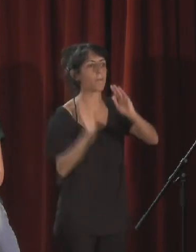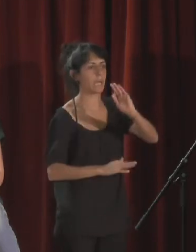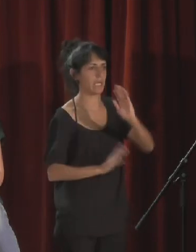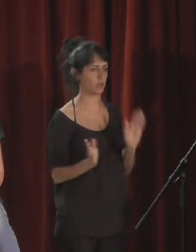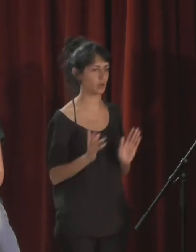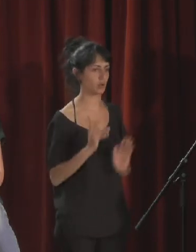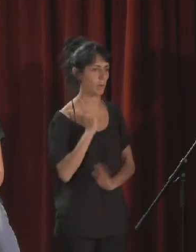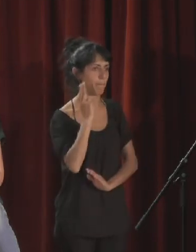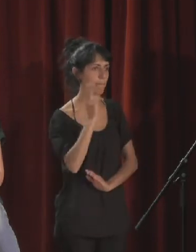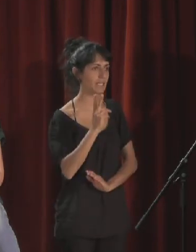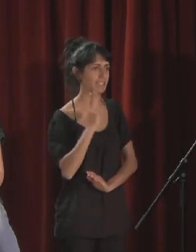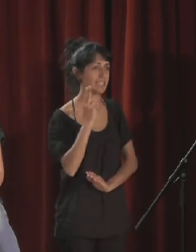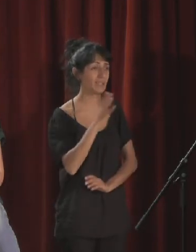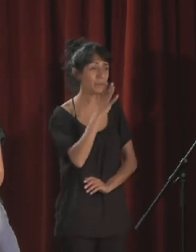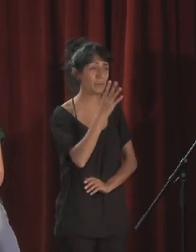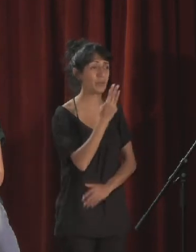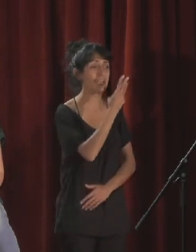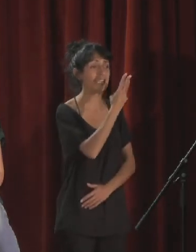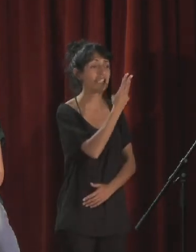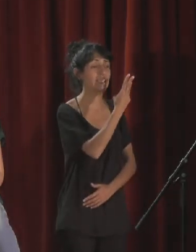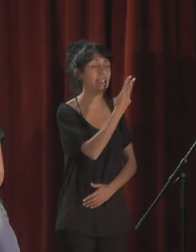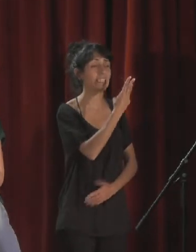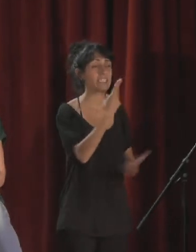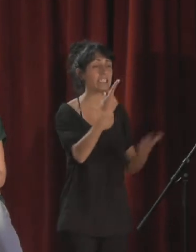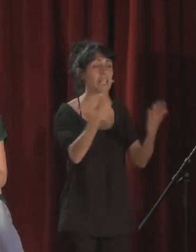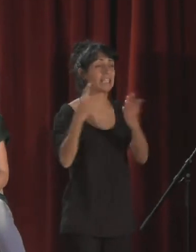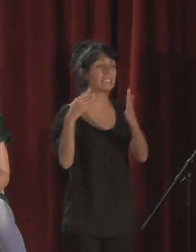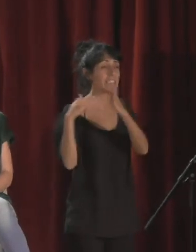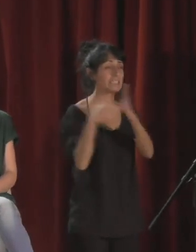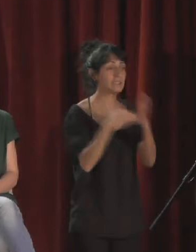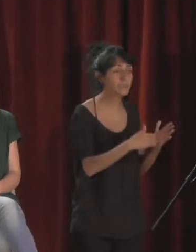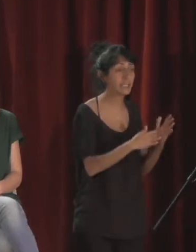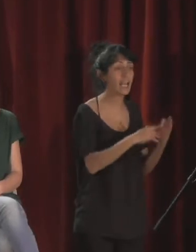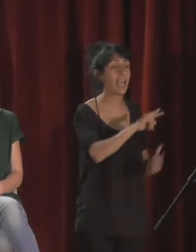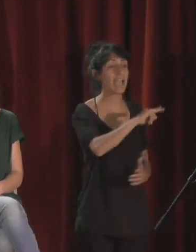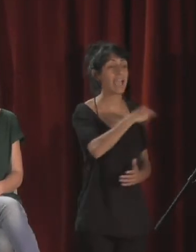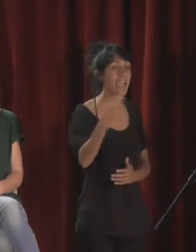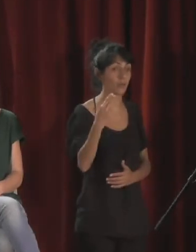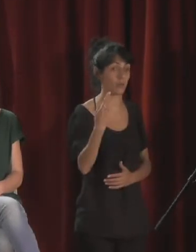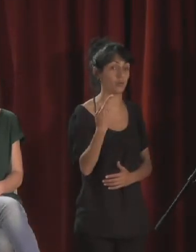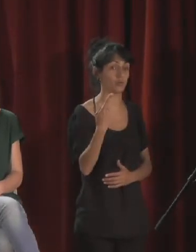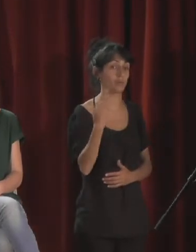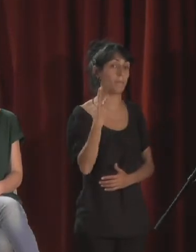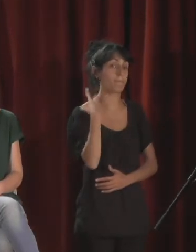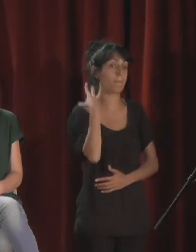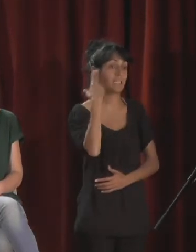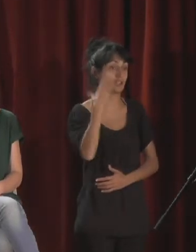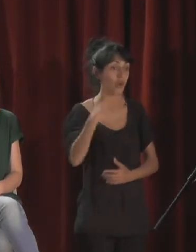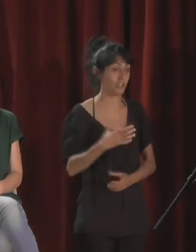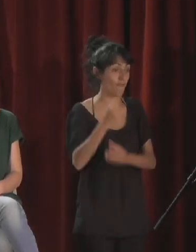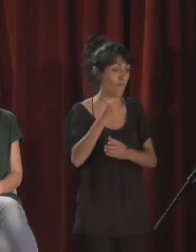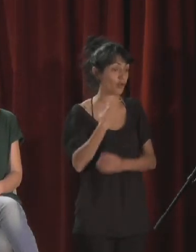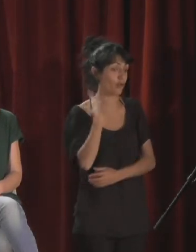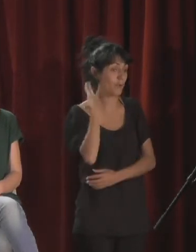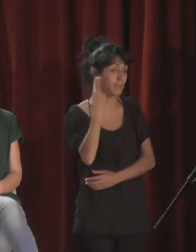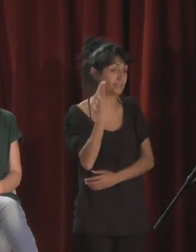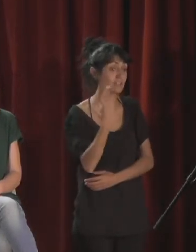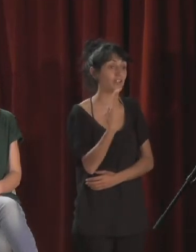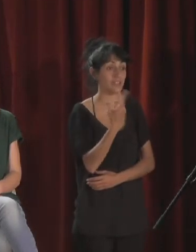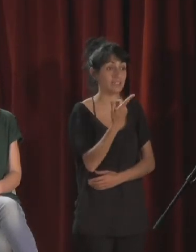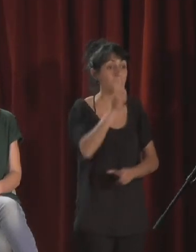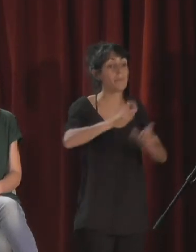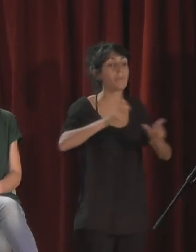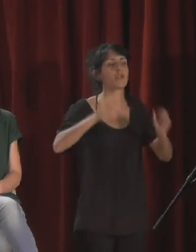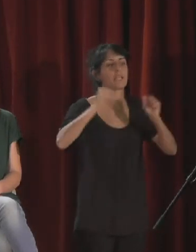Se dilapidaron 36.000 euros do fondo de pensións, co que, teoría, os nosos maiores poderían aspirar